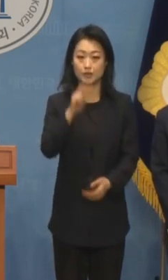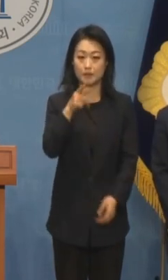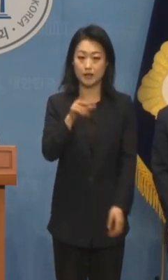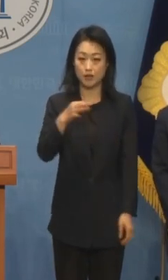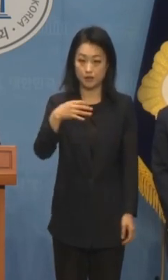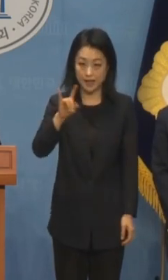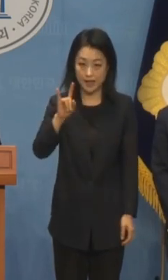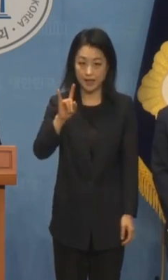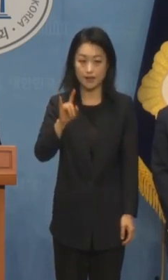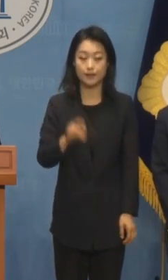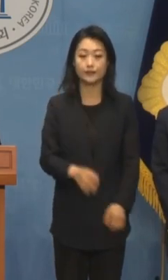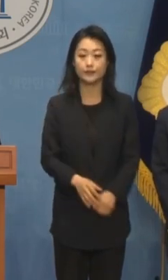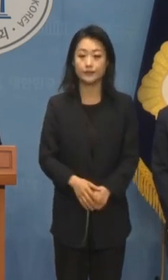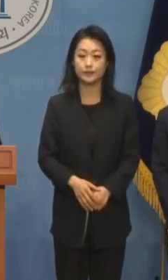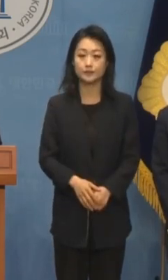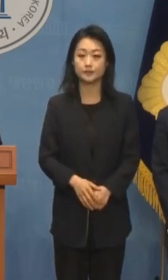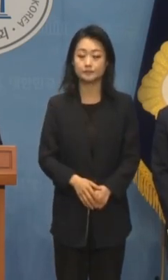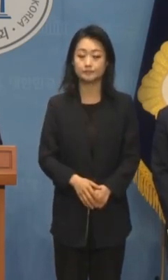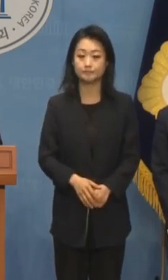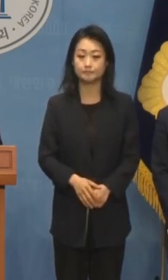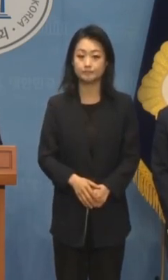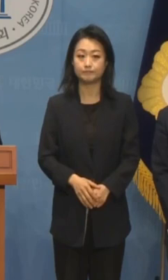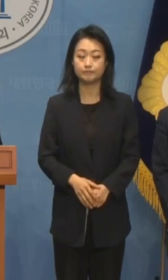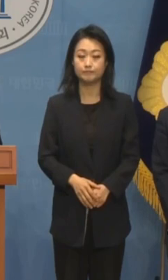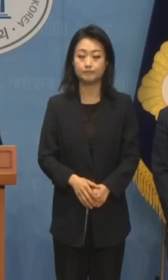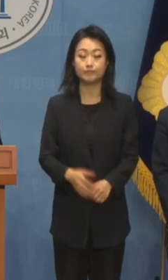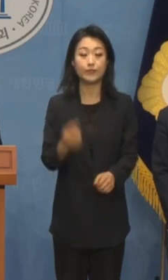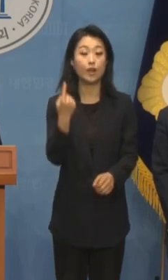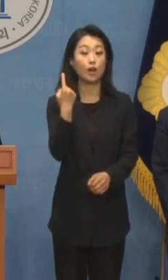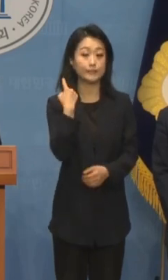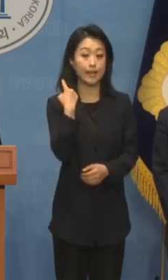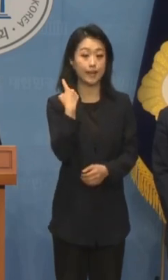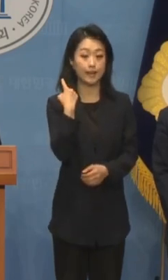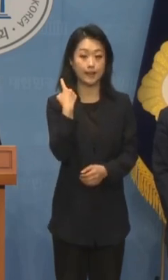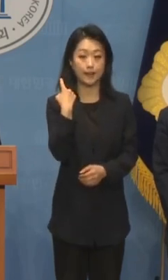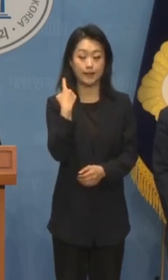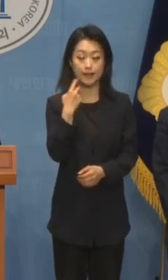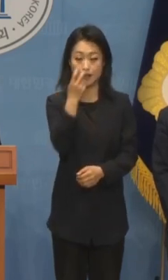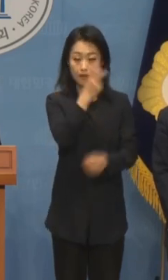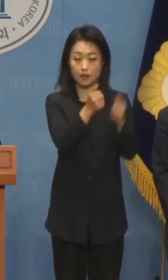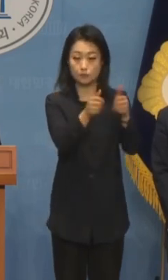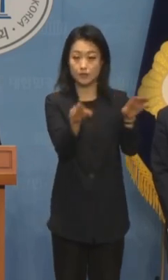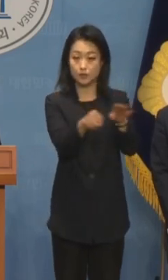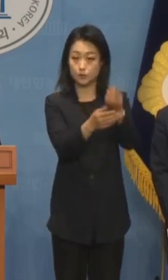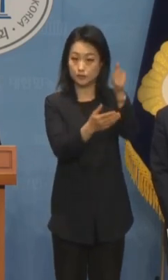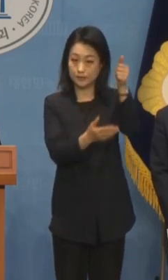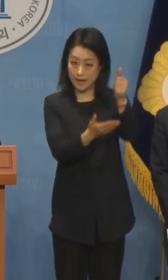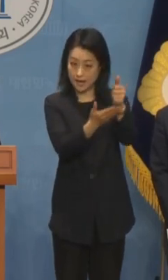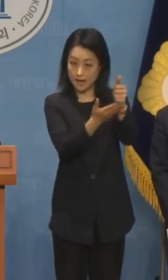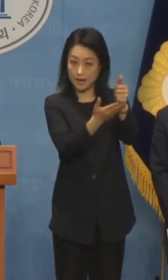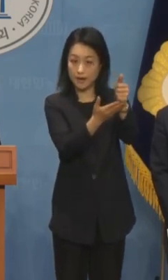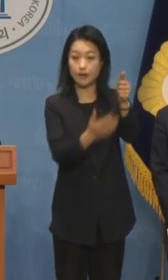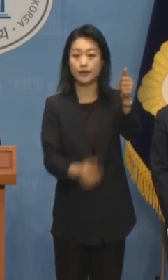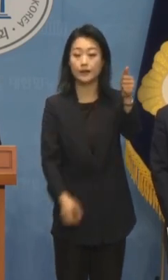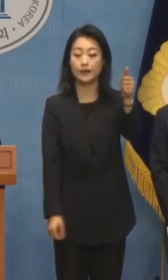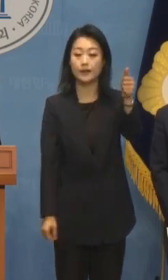박균태 의원님 참석하셨습니다. 저희는 어제 검찰총장의